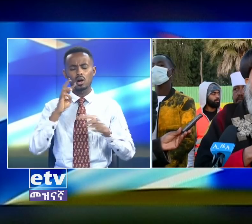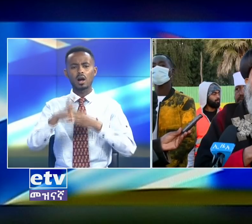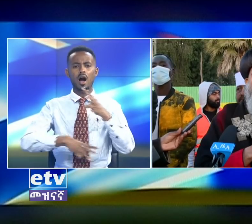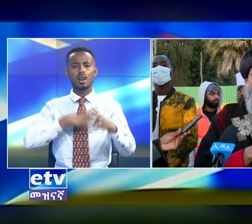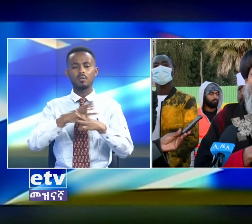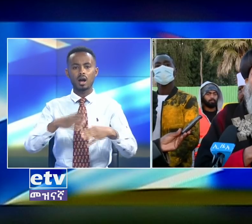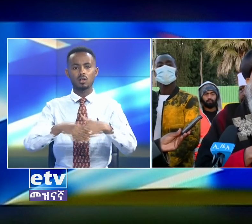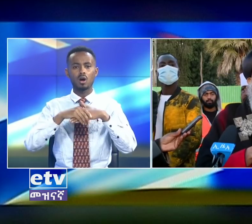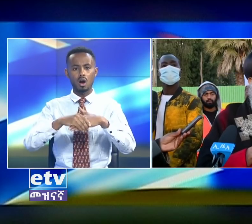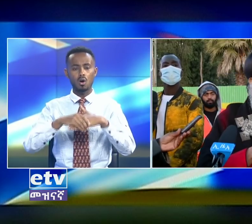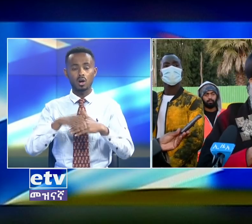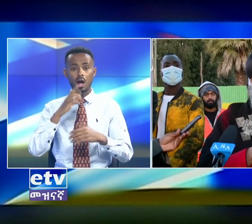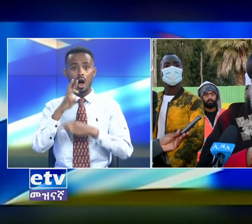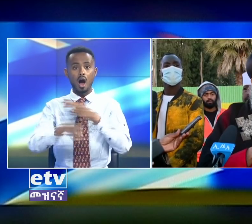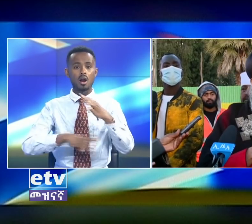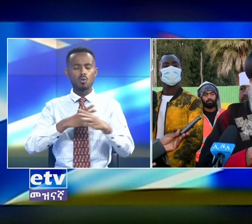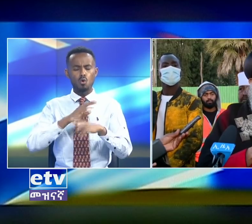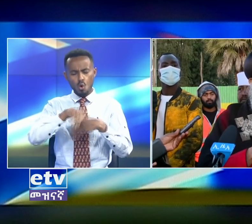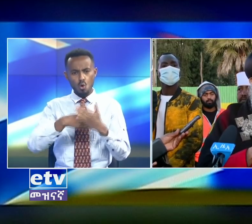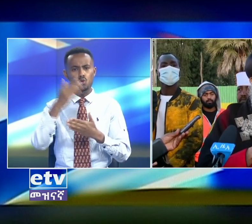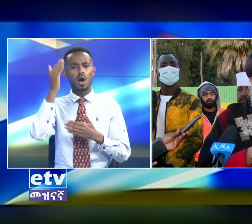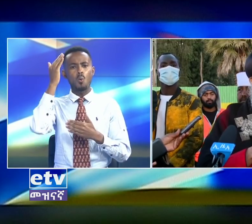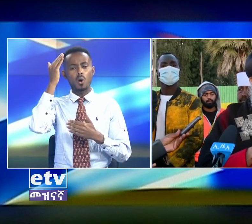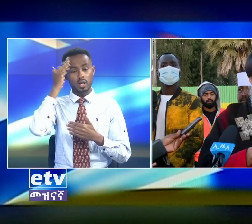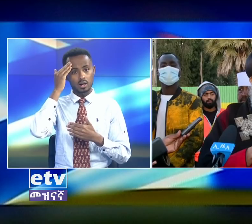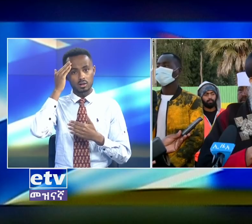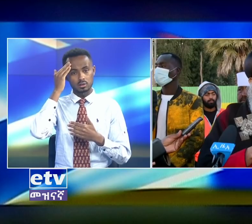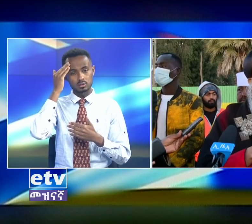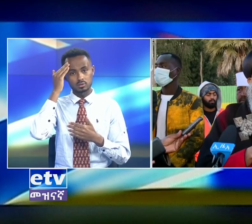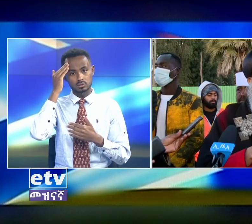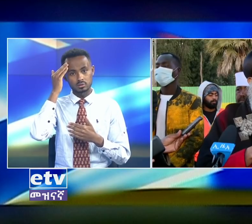የተዋወቅንበት ዓለም ሁሉ ያወቀልን በዓለም ሁሉ የታወቀ